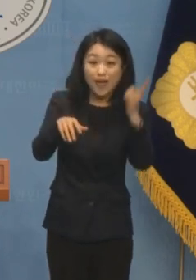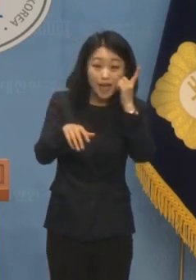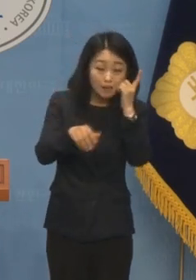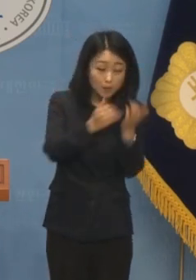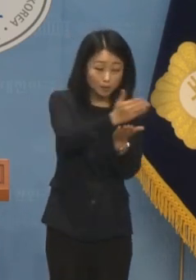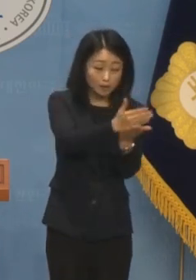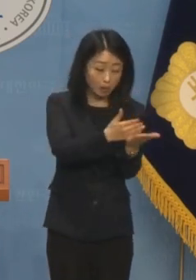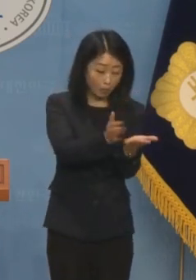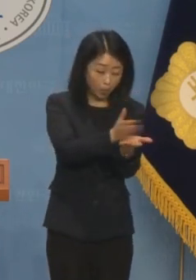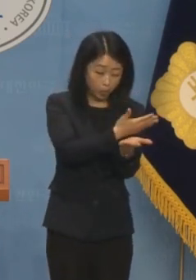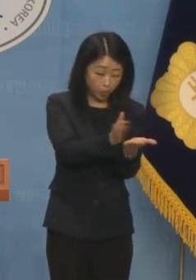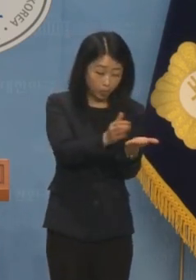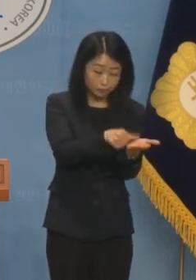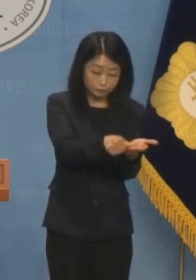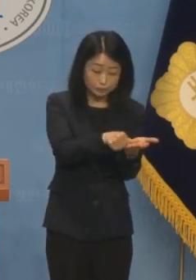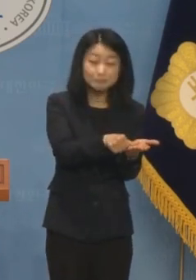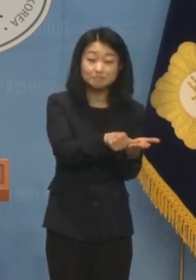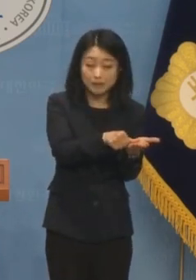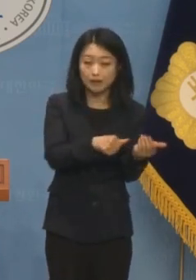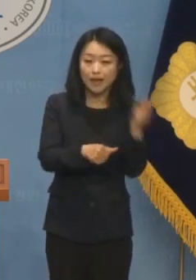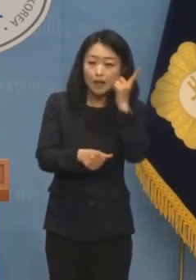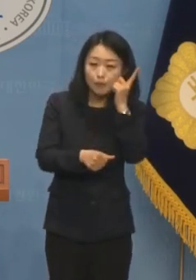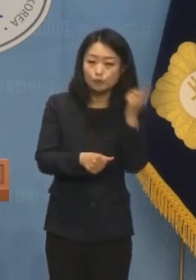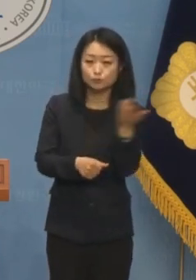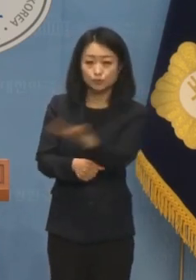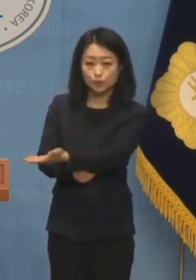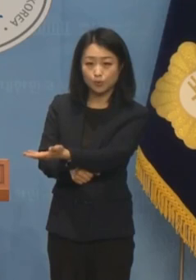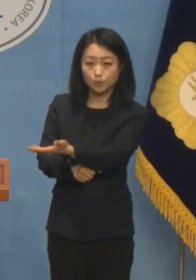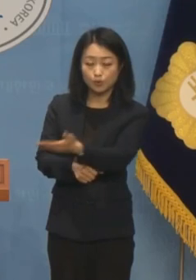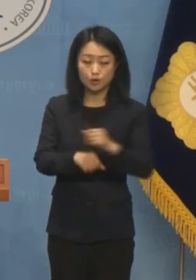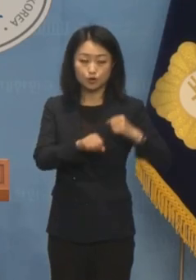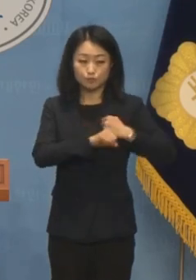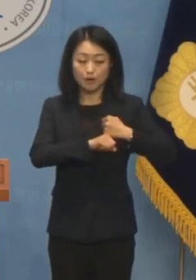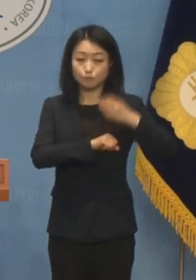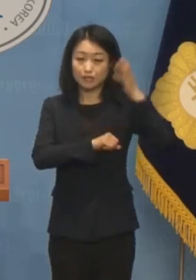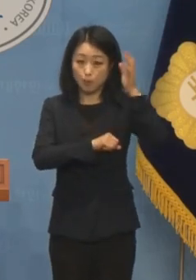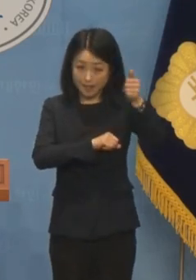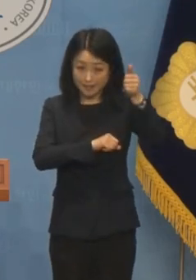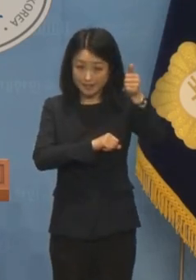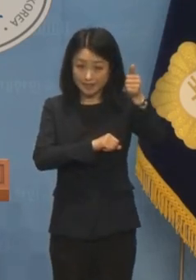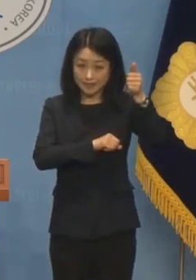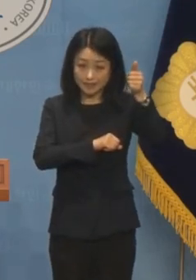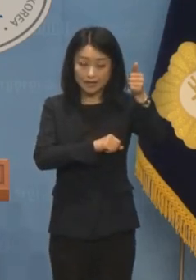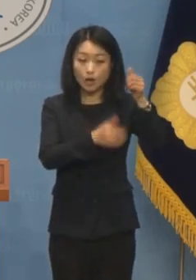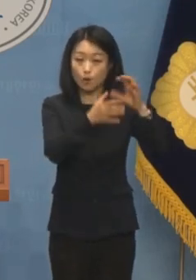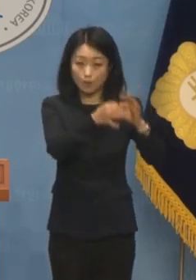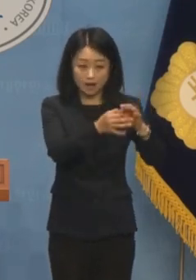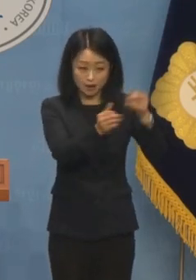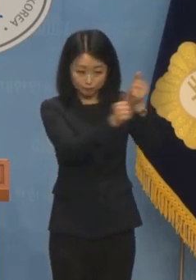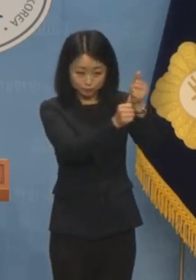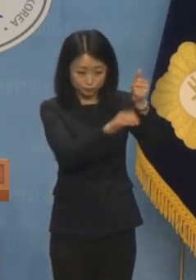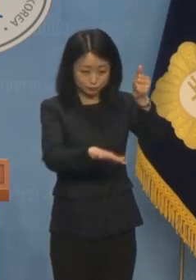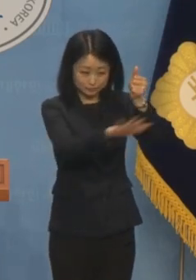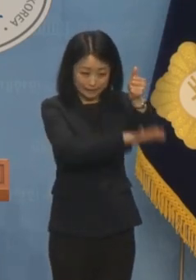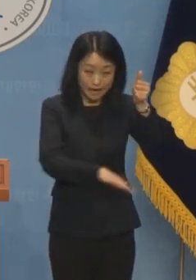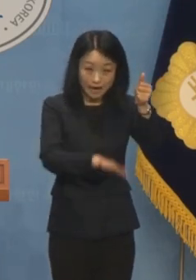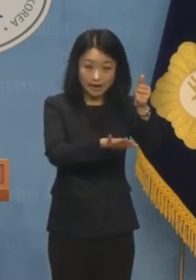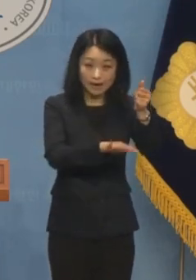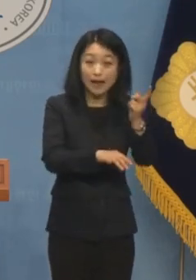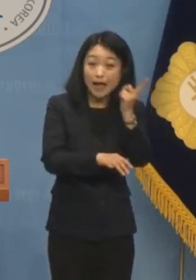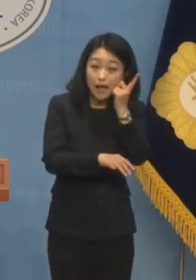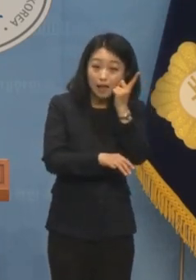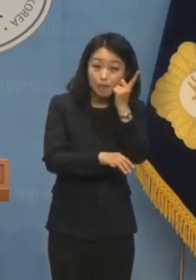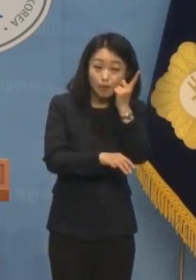것으로 드러났습니다. 이종섭 전 장관에 이어 국방부와 군 관계자들이 줄줄이 깡통폰을